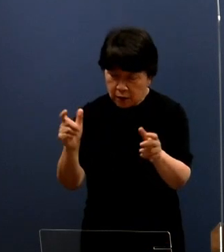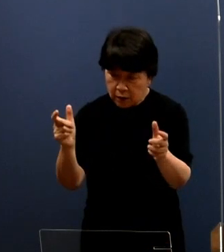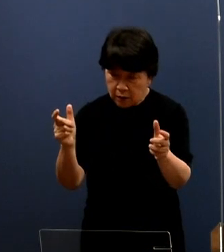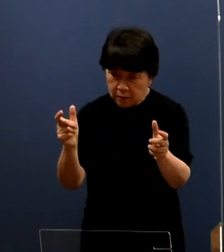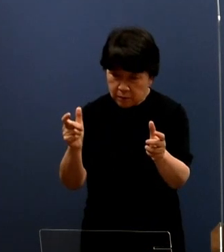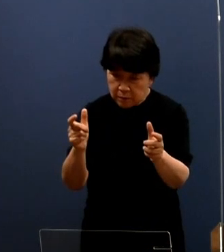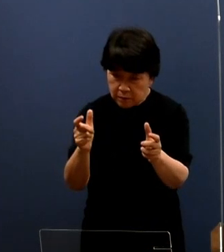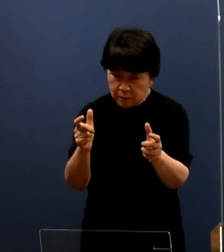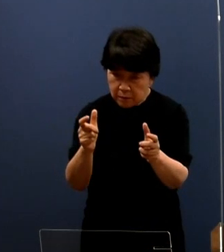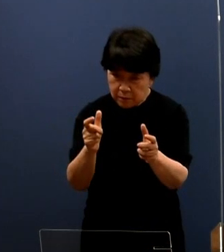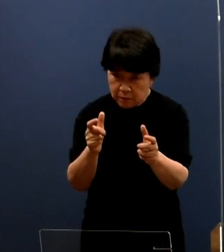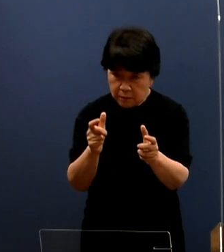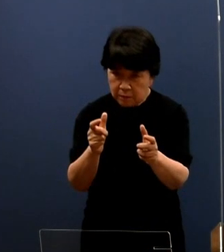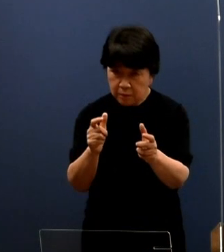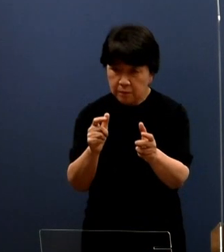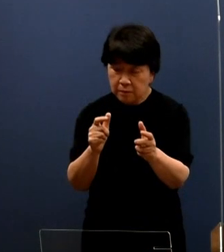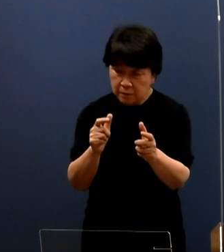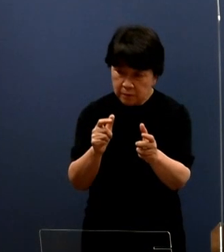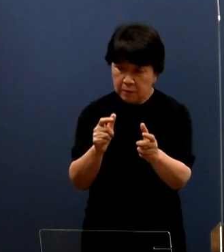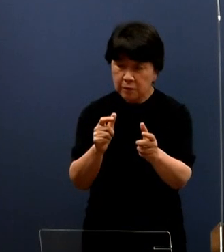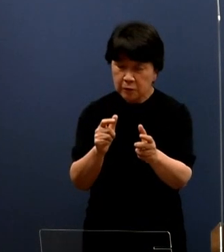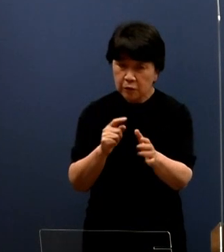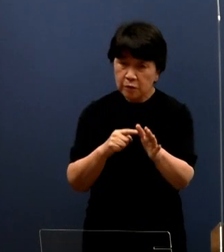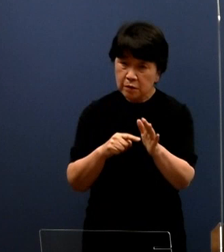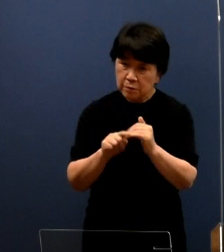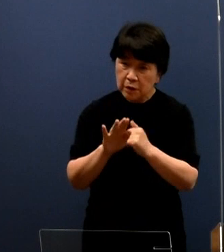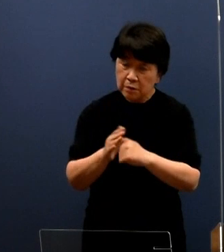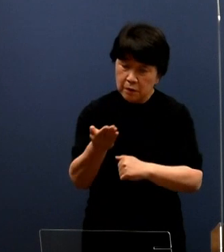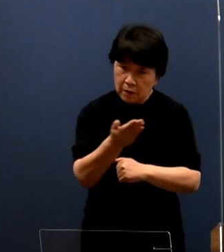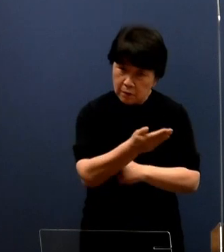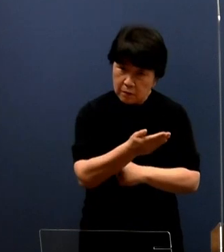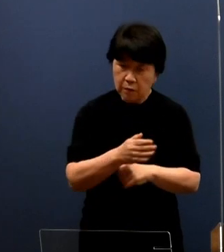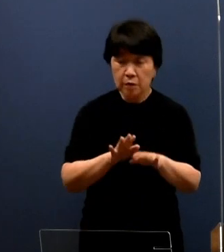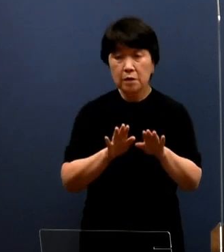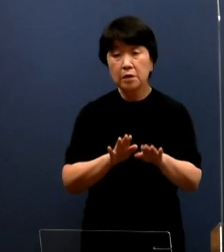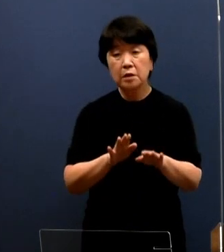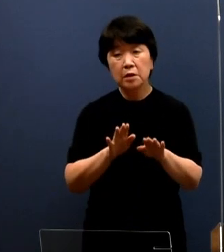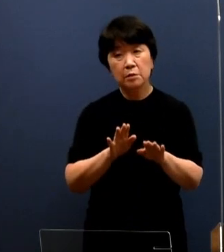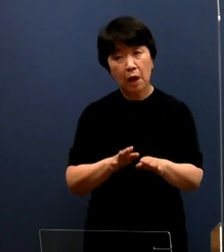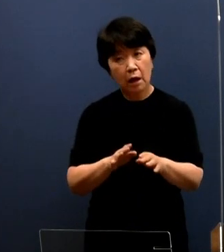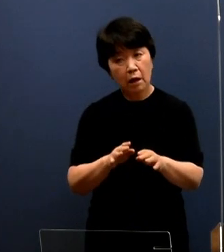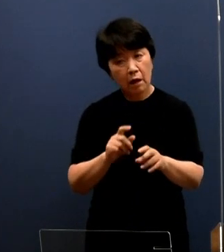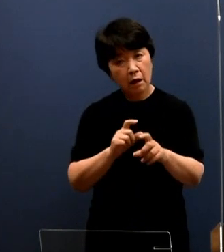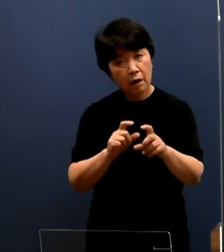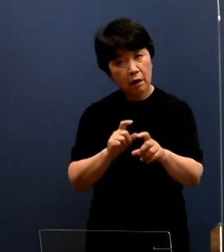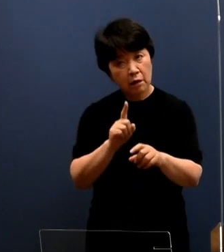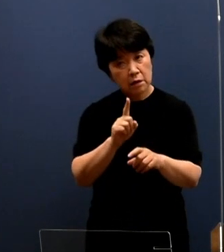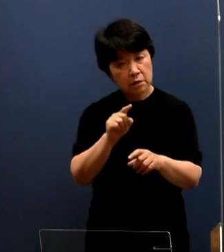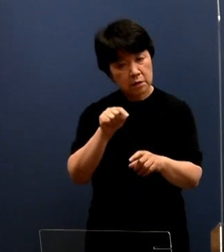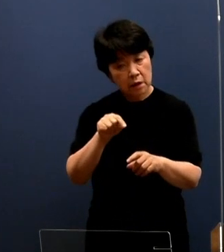はい、増加幅が減少してきている。 分かりました。 もう 1.25 ぐらいじゃないですかね。